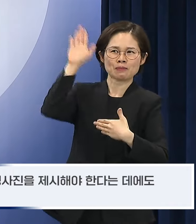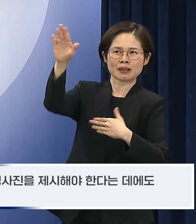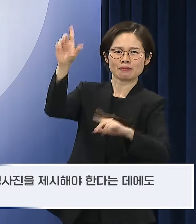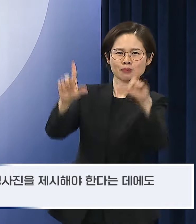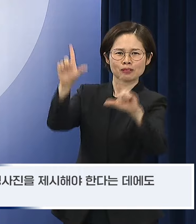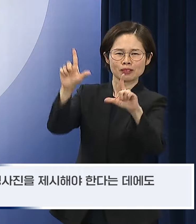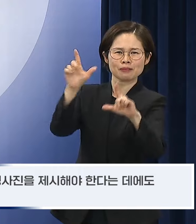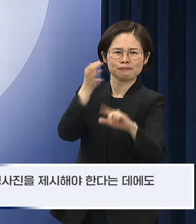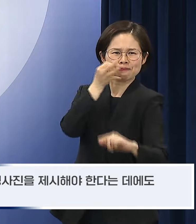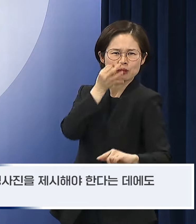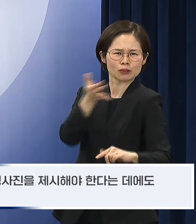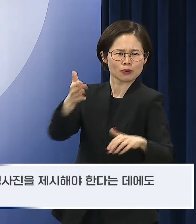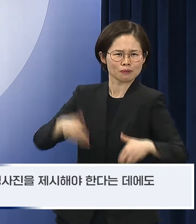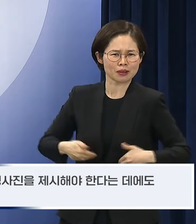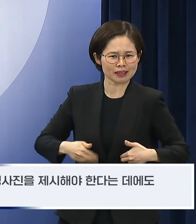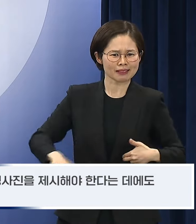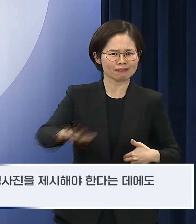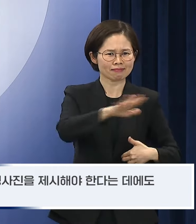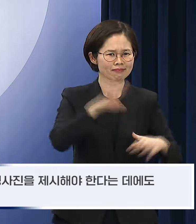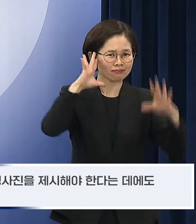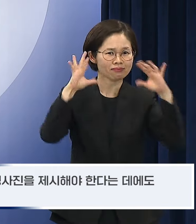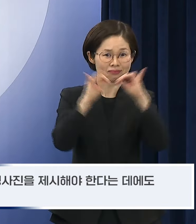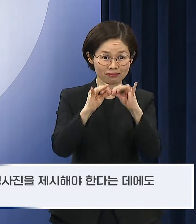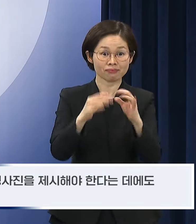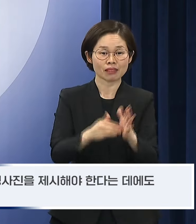데에도 의견을 모았습니다.